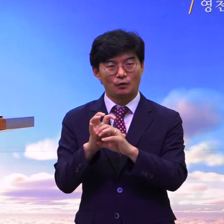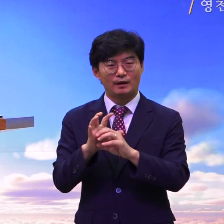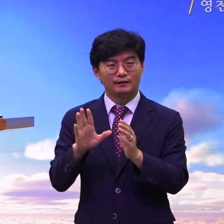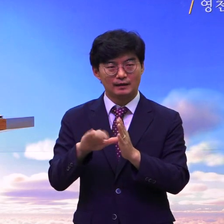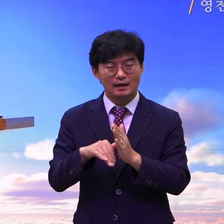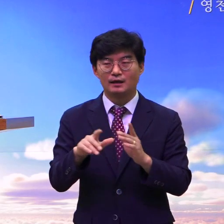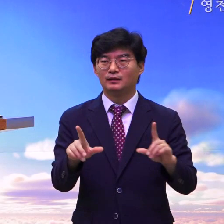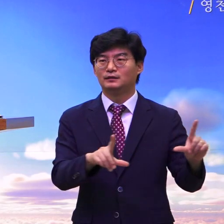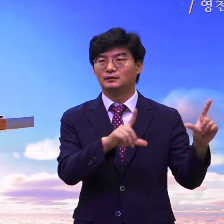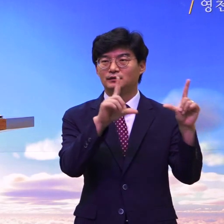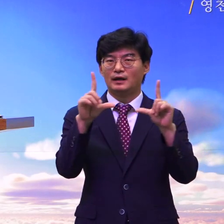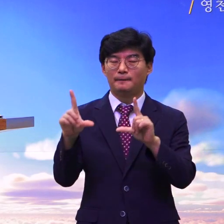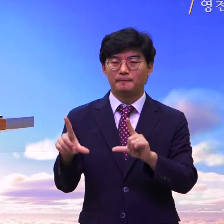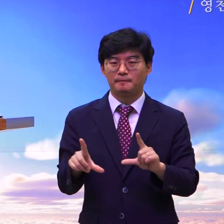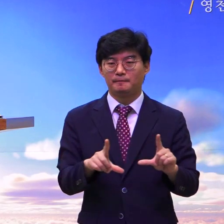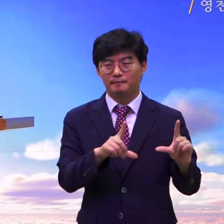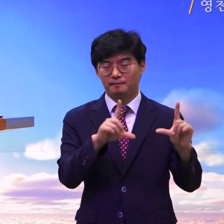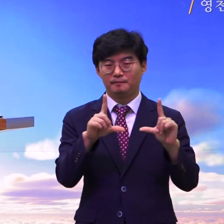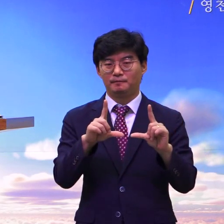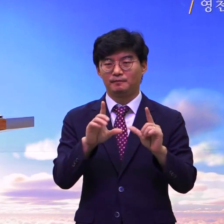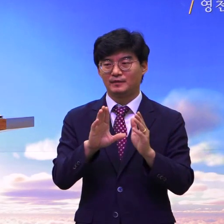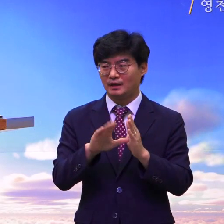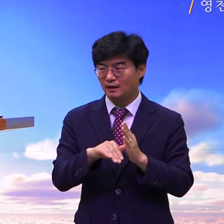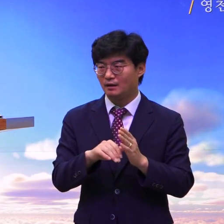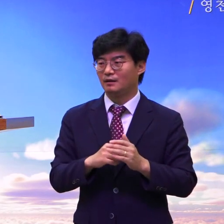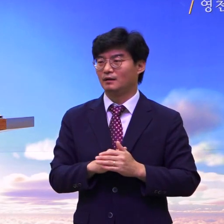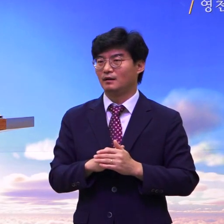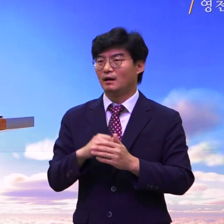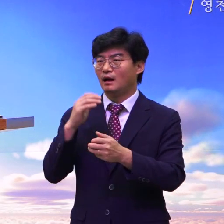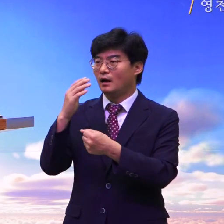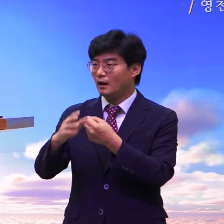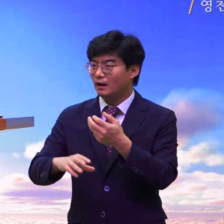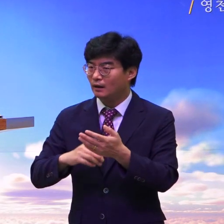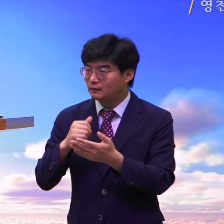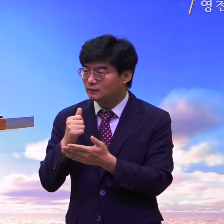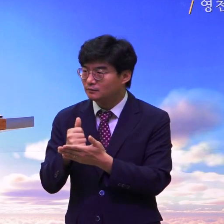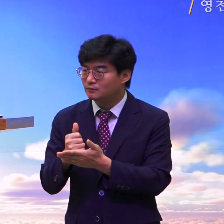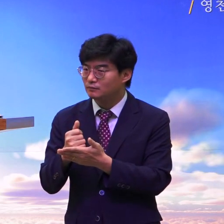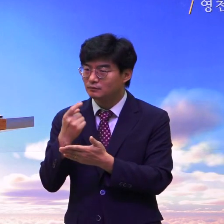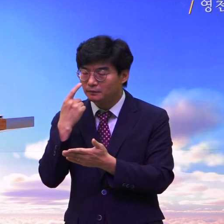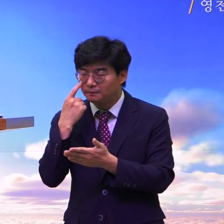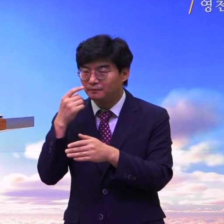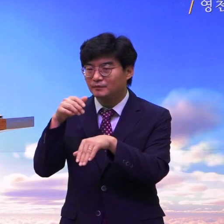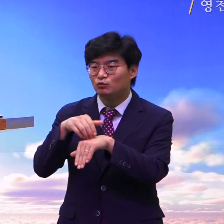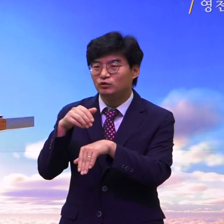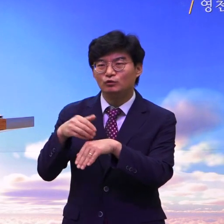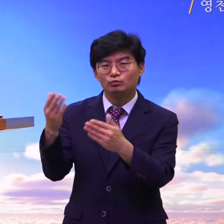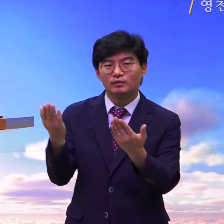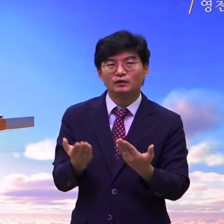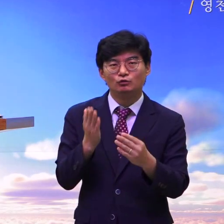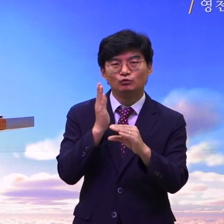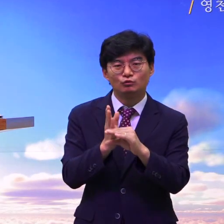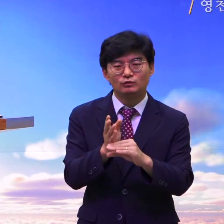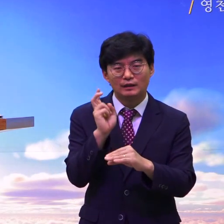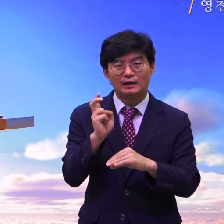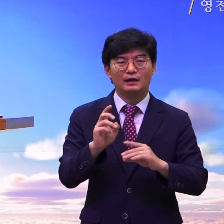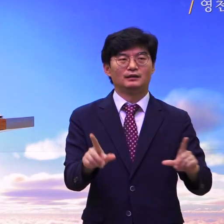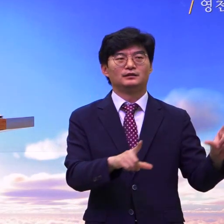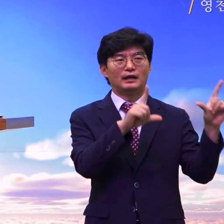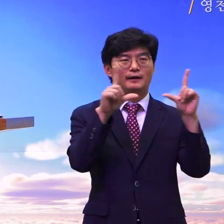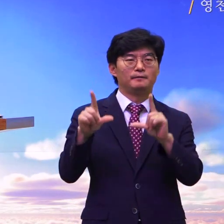삶 속에서의 신앙을 저울질하는 하나님의 시험이고 훈련이 아닌가 하는 생각을 합니다. 정말 이렇게 힘들고 어려운